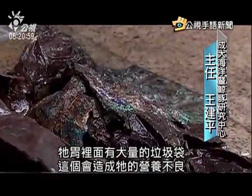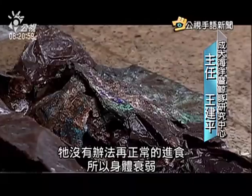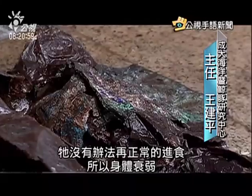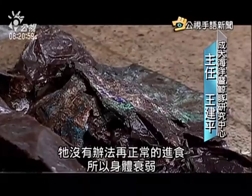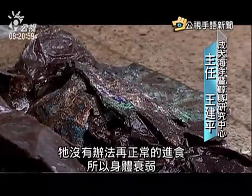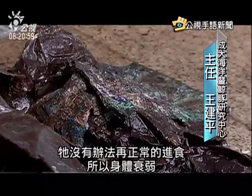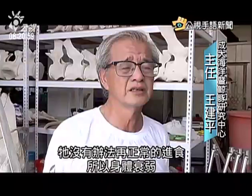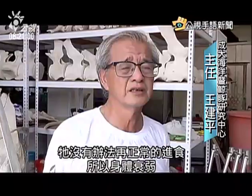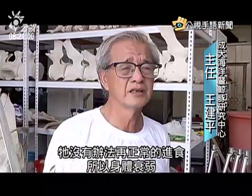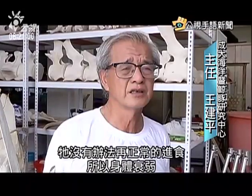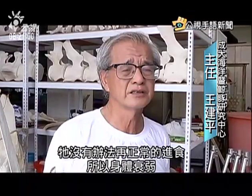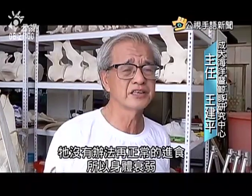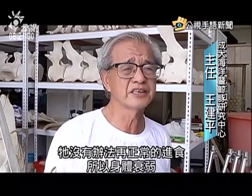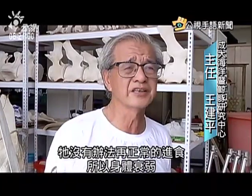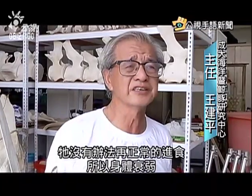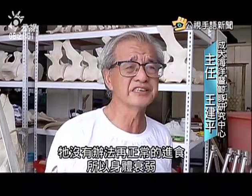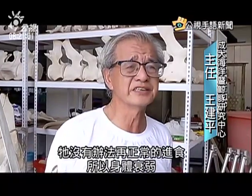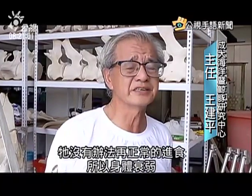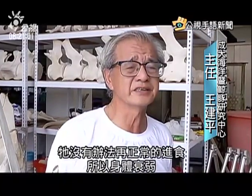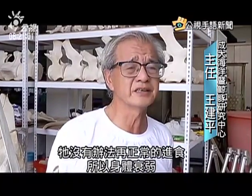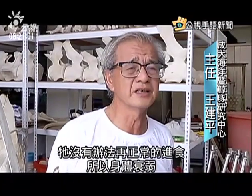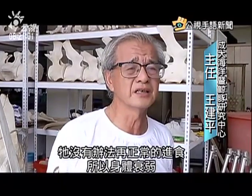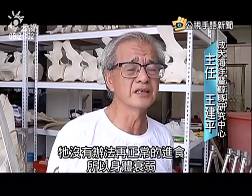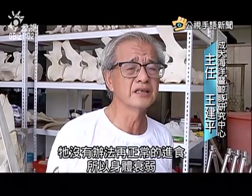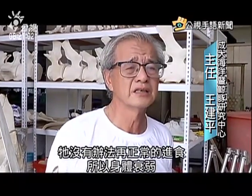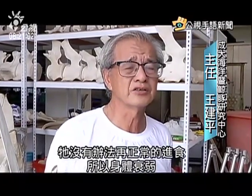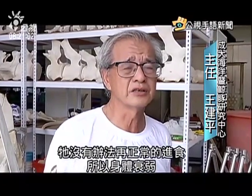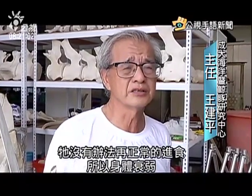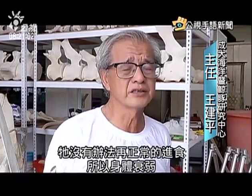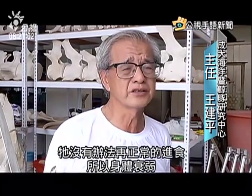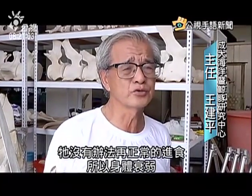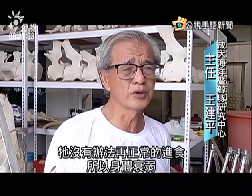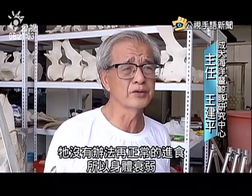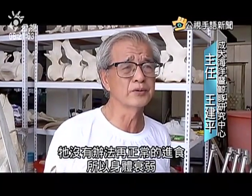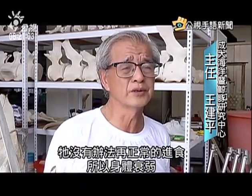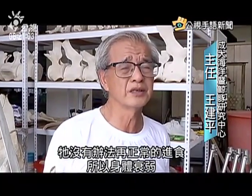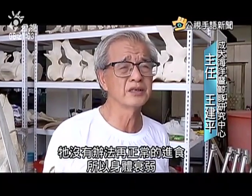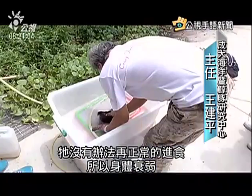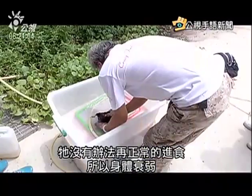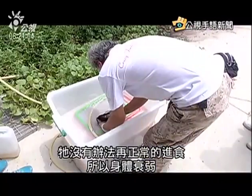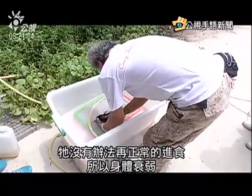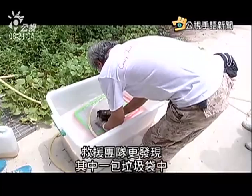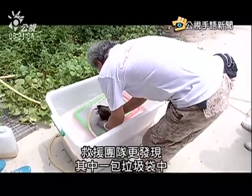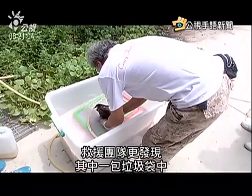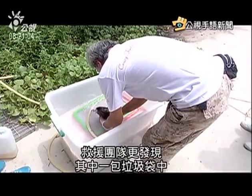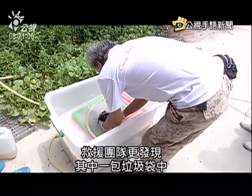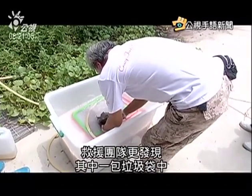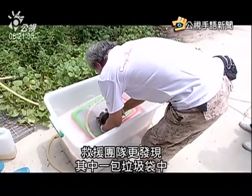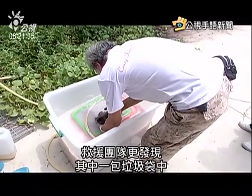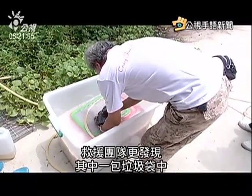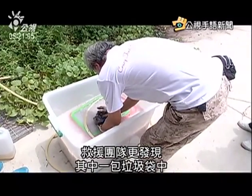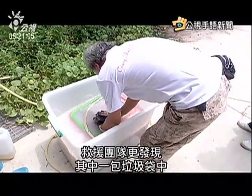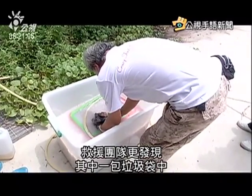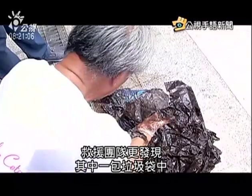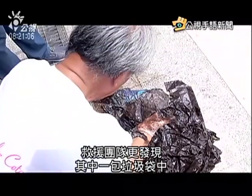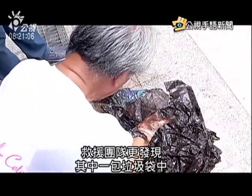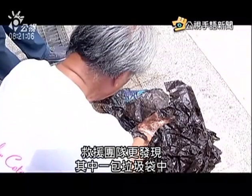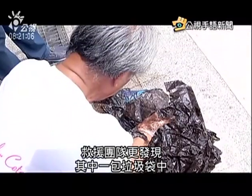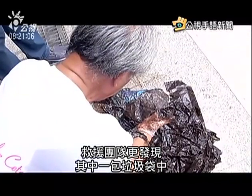办法再正常的进食啊，所以身体衰弱。 救援团队更发现，其中一包垃圾袋当